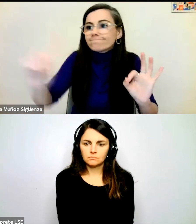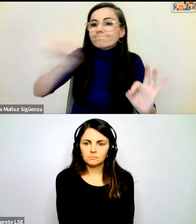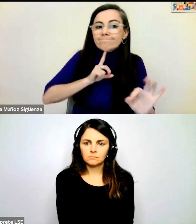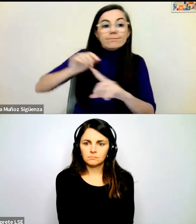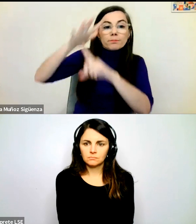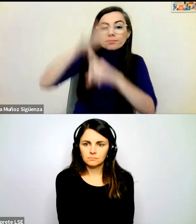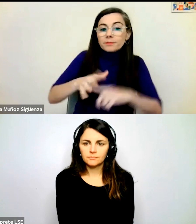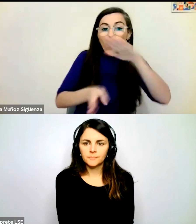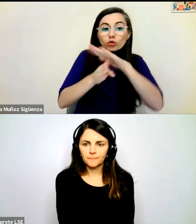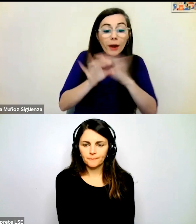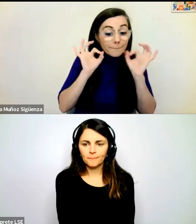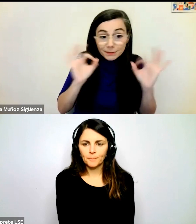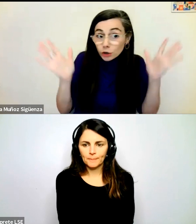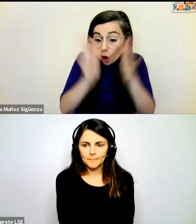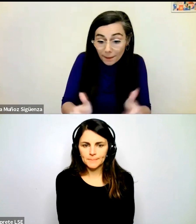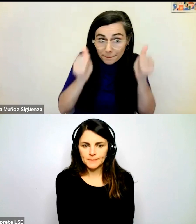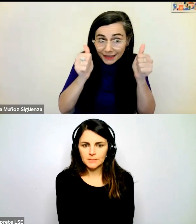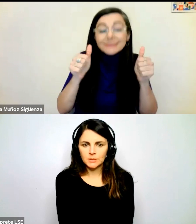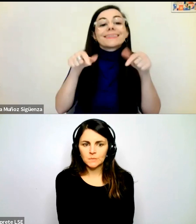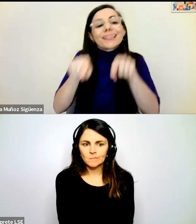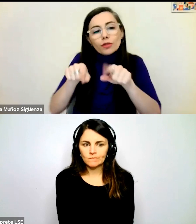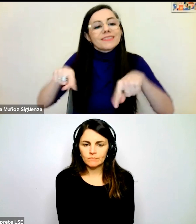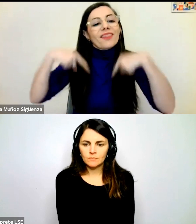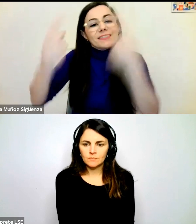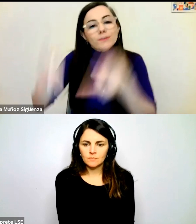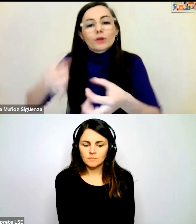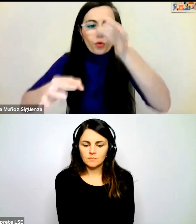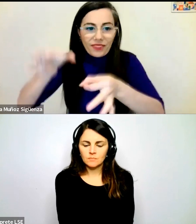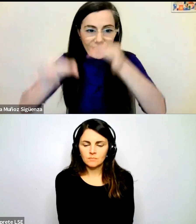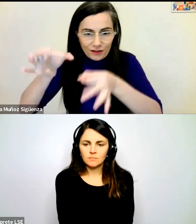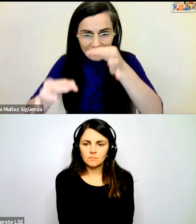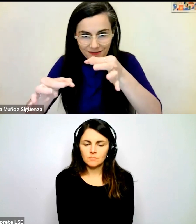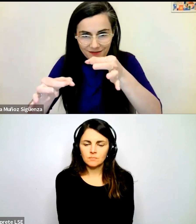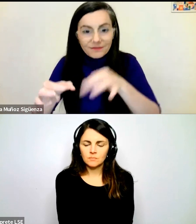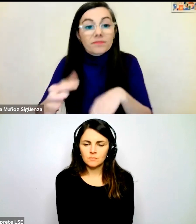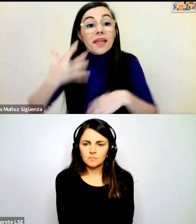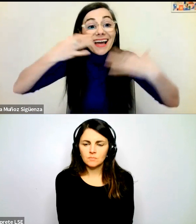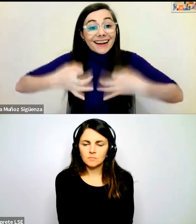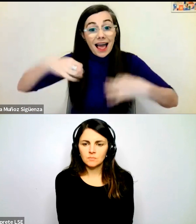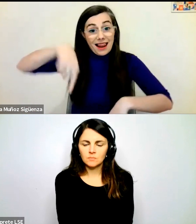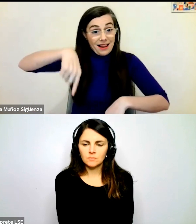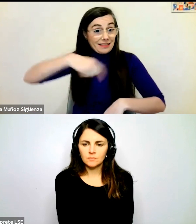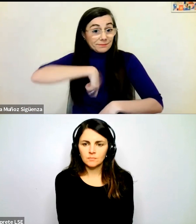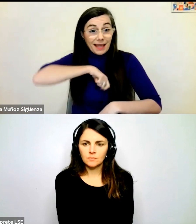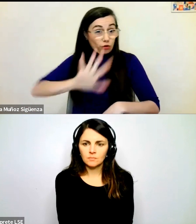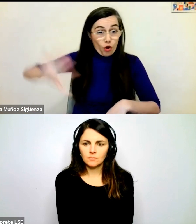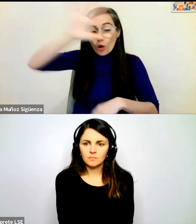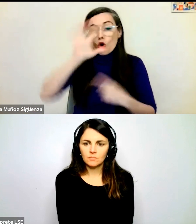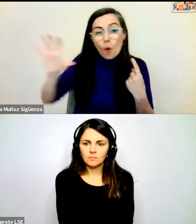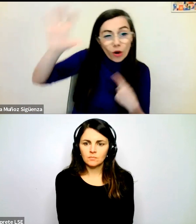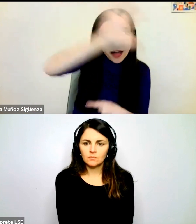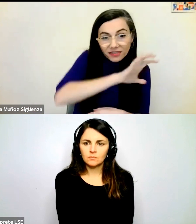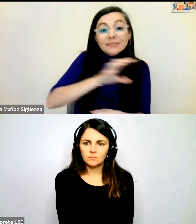recurso sea el juicio. Si continuamos con esa discriminación a pesar de dar todos los pasos pertinentes